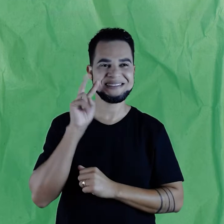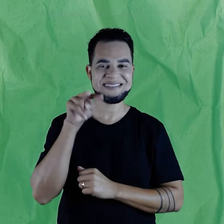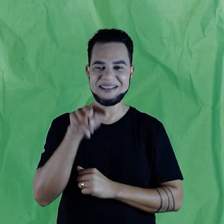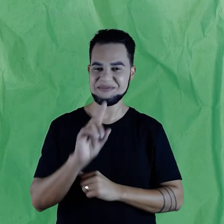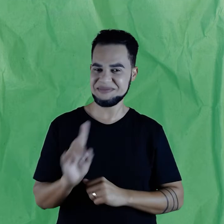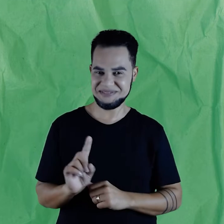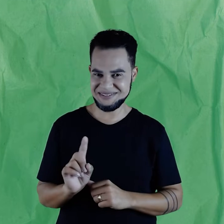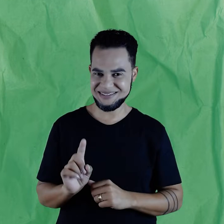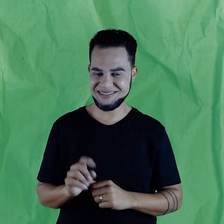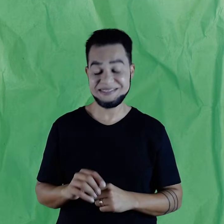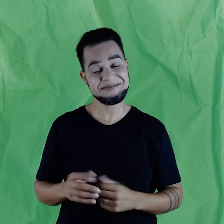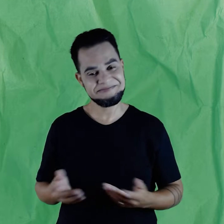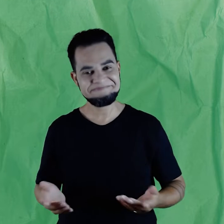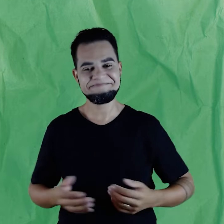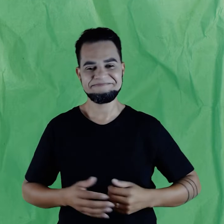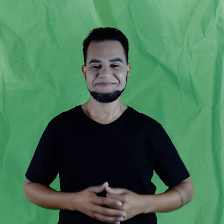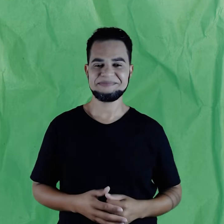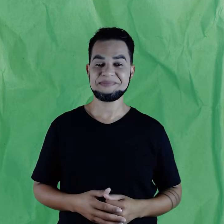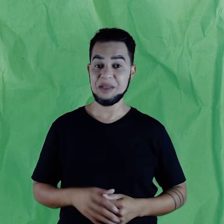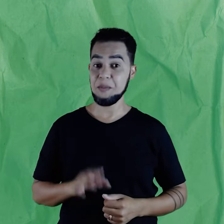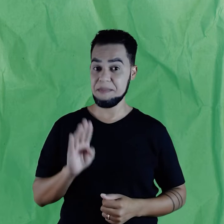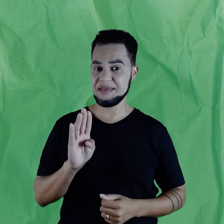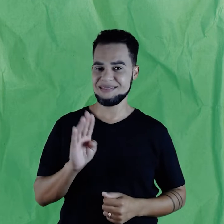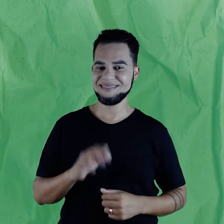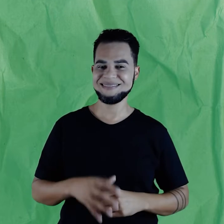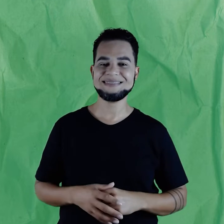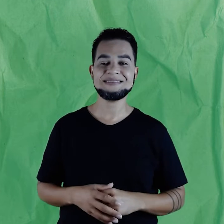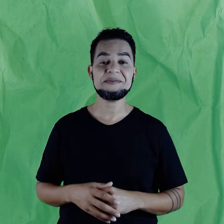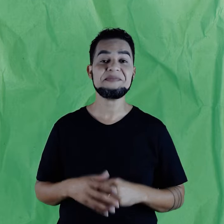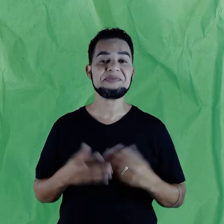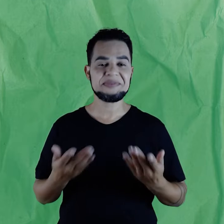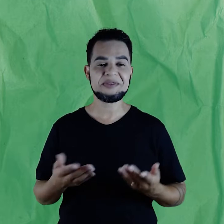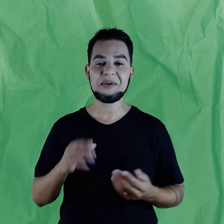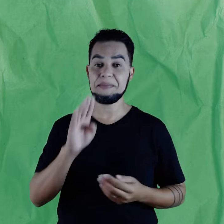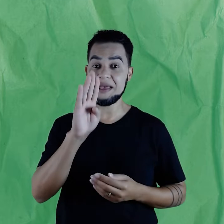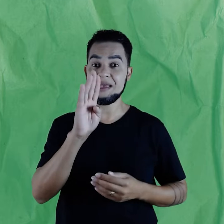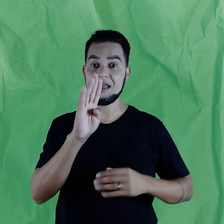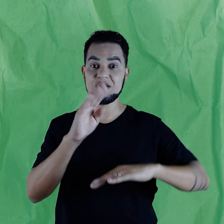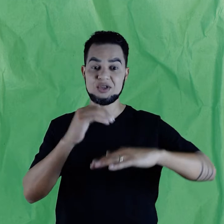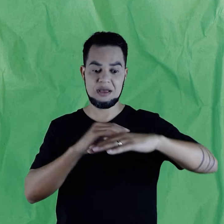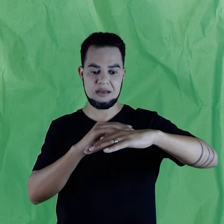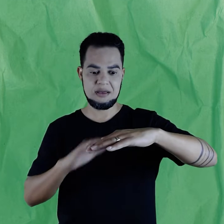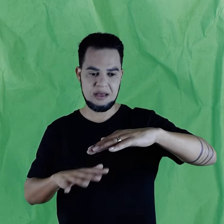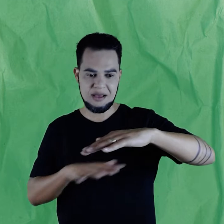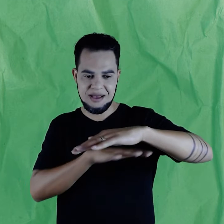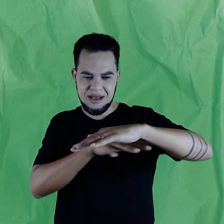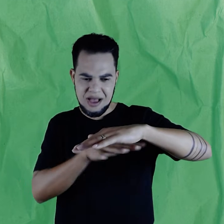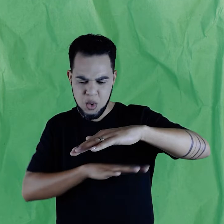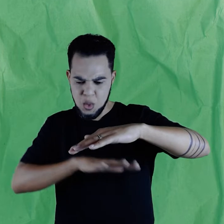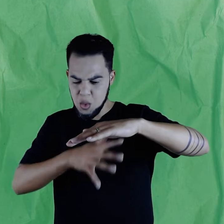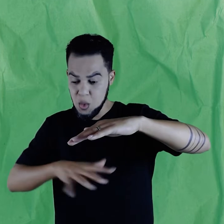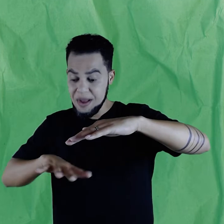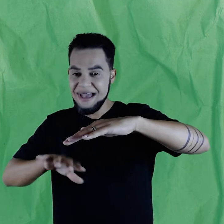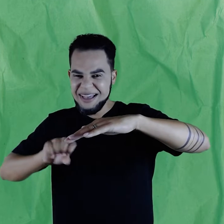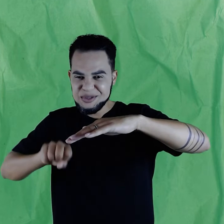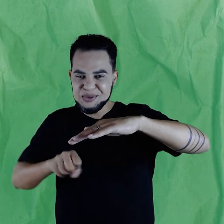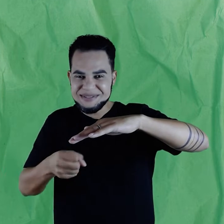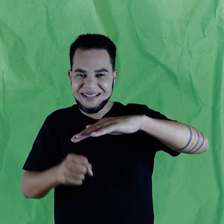escuro, entre aspas, que é o back-end. Então o back-end tem ali toda a parte ali que